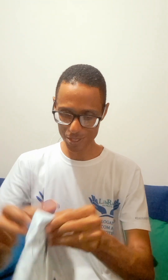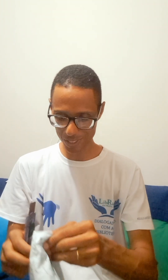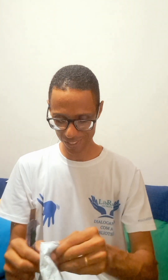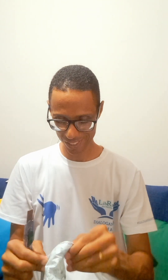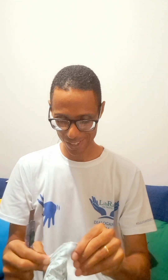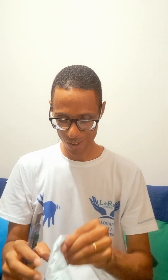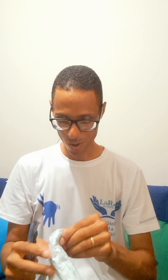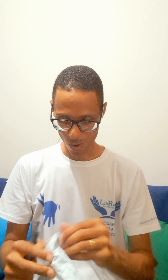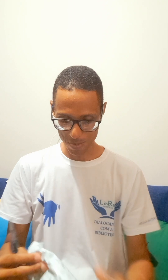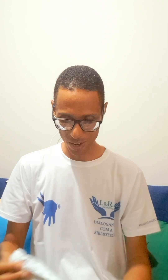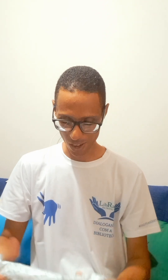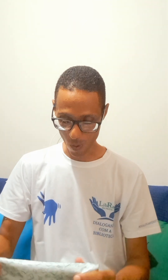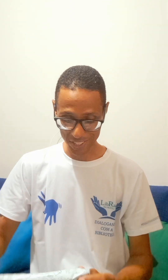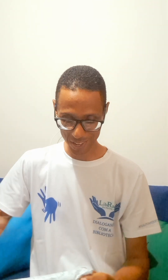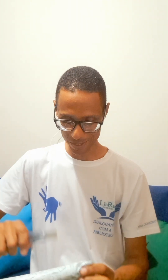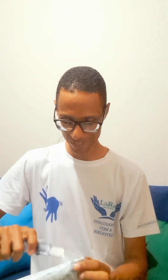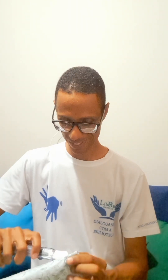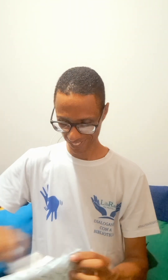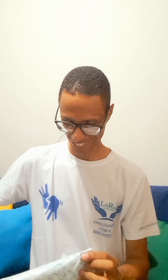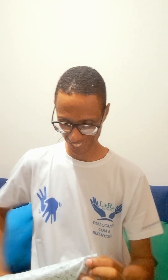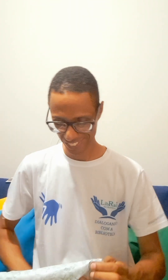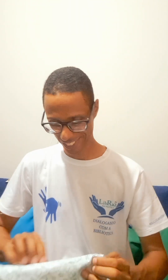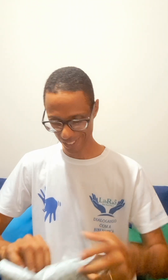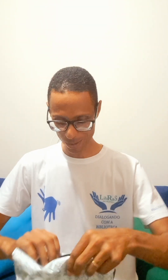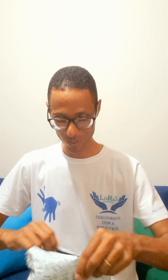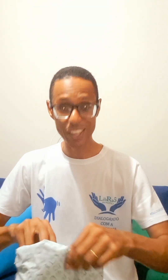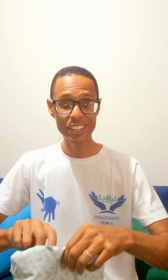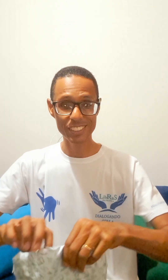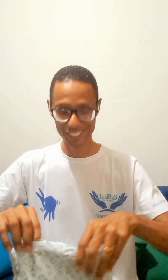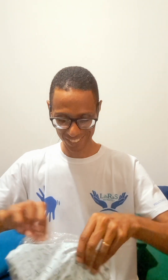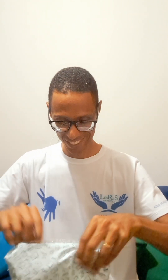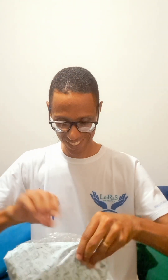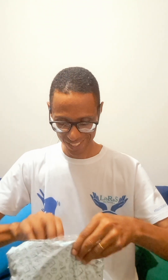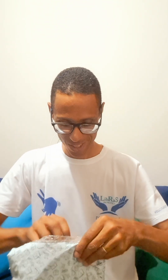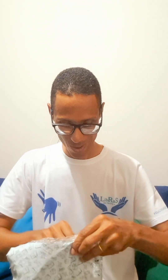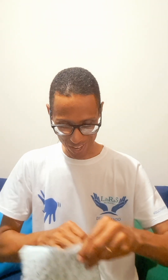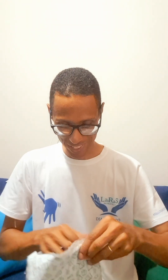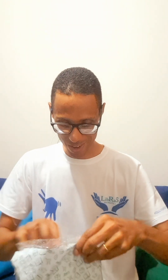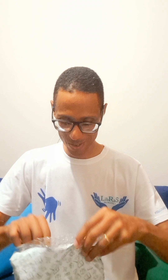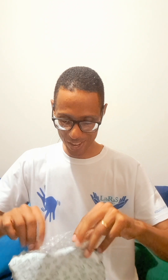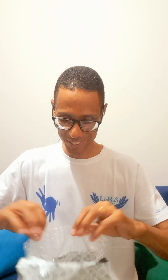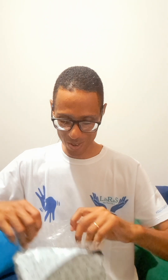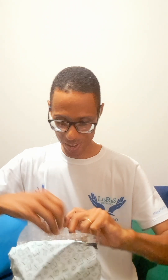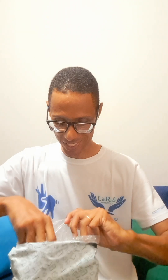títulos, ou melhor, quais são. Vamos ver quais são, quais são, quais